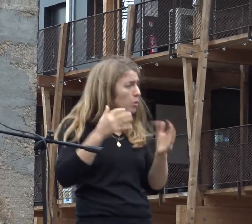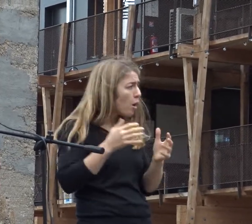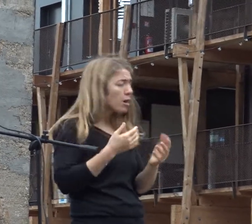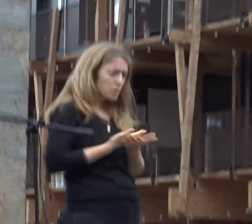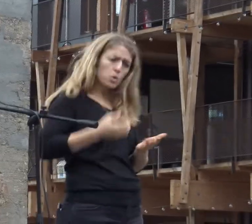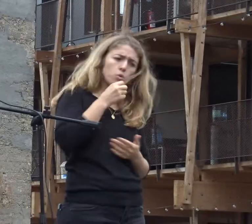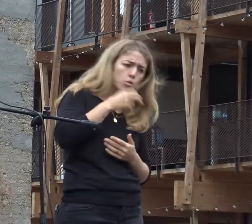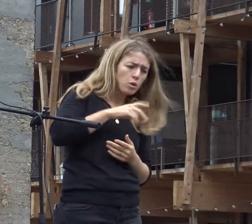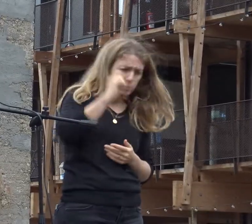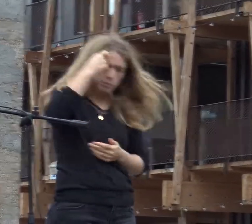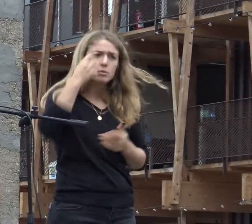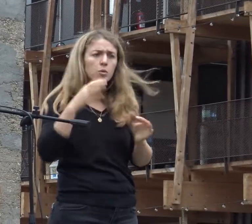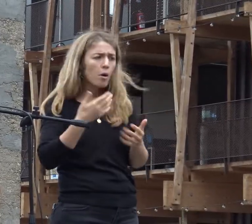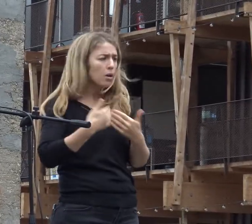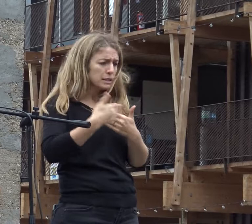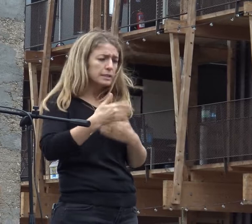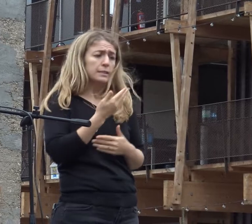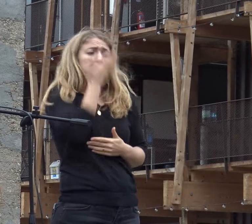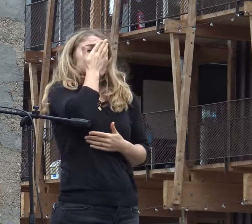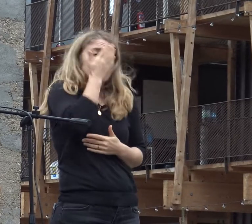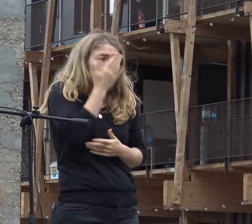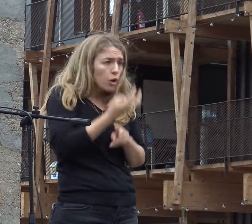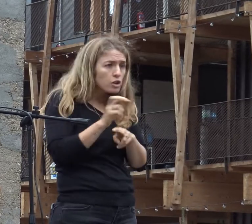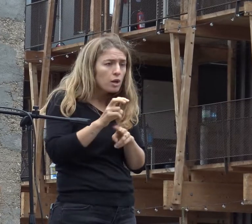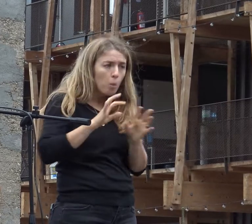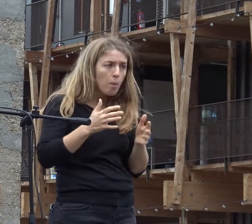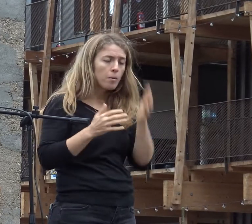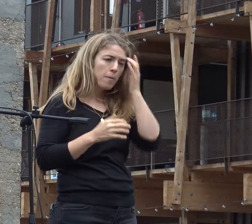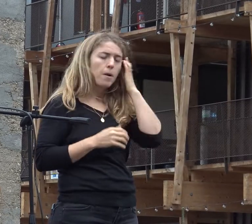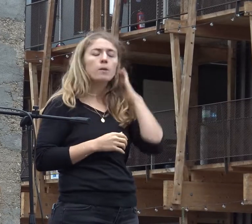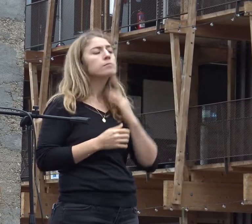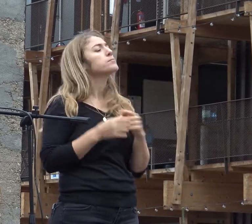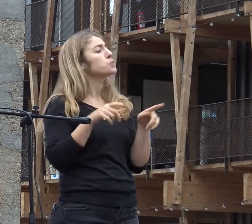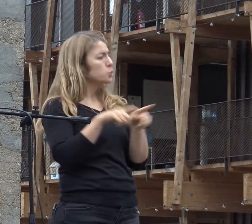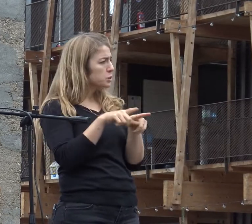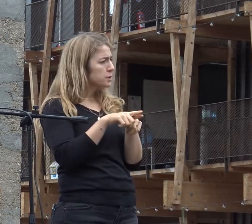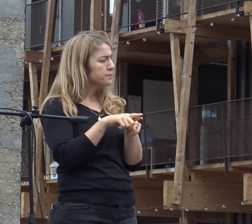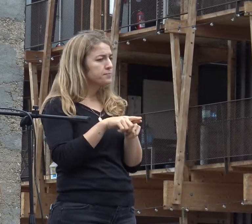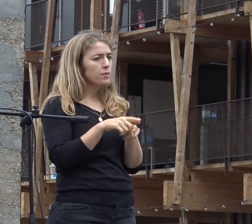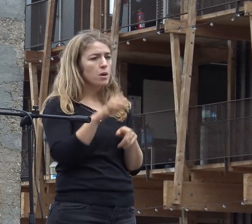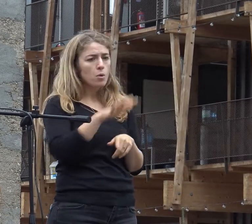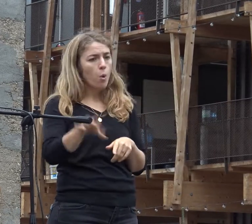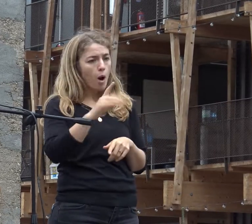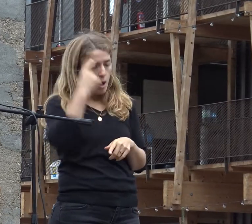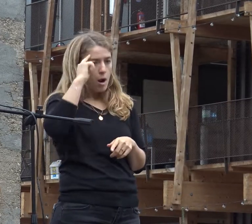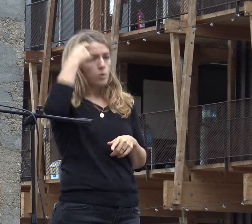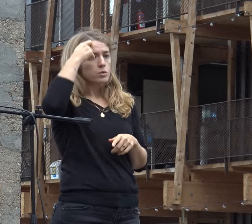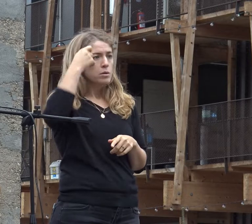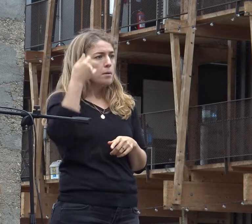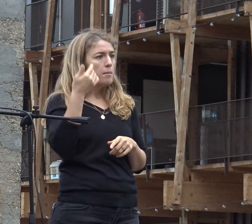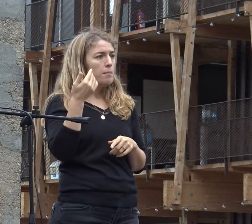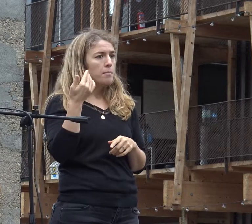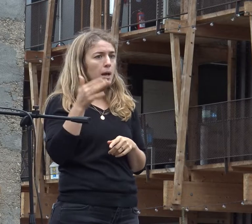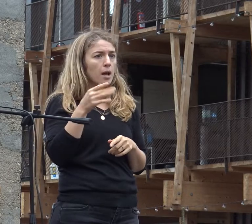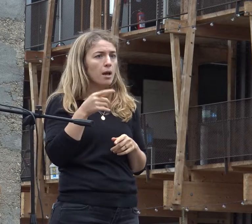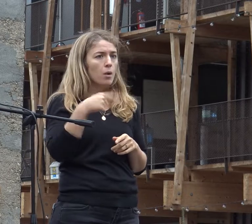de l'imminence, du danger, et surtout, surtout, comment faire pour que lorsqu'ils en prennent conscience, ils ne tombent pas,